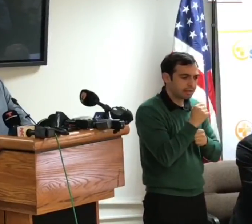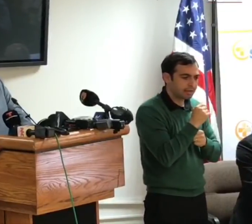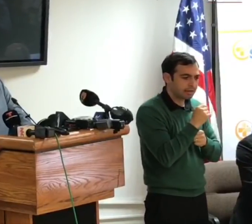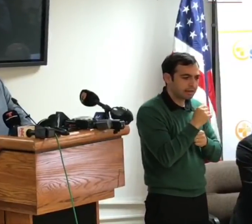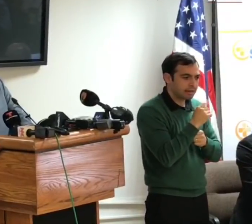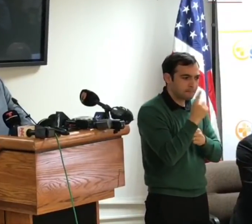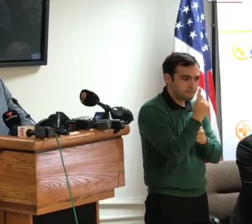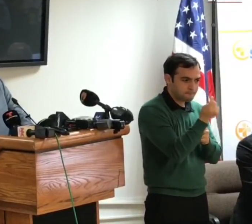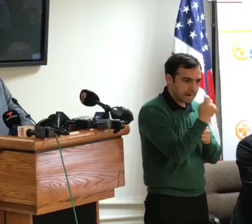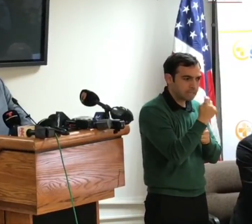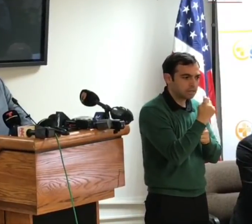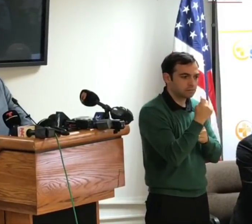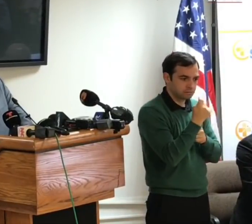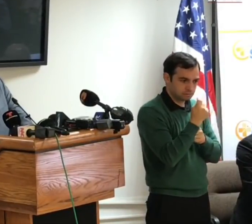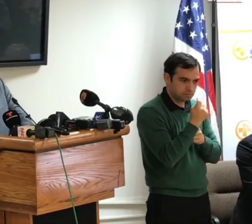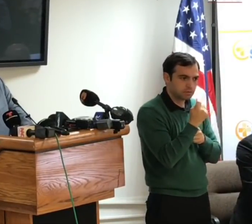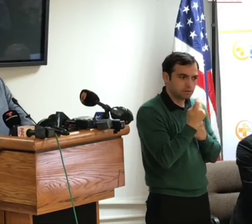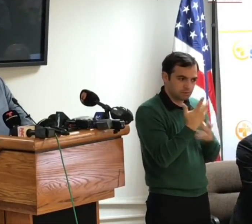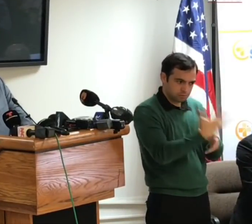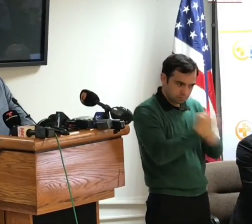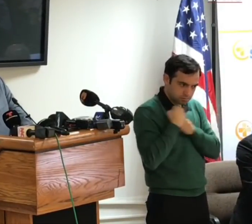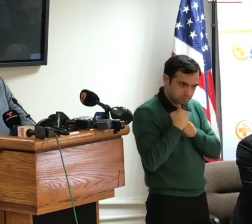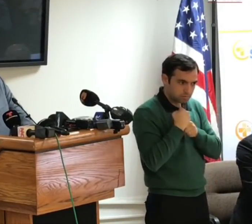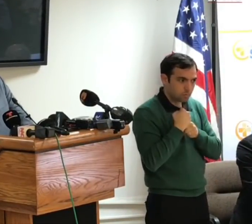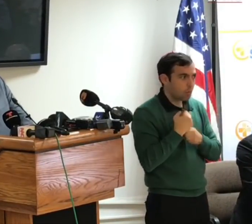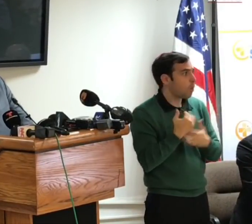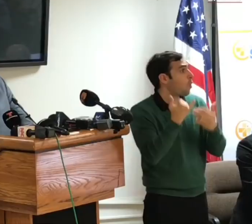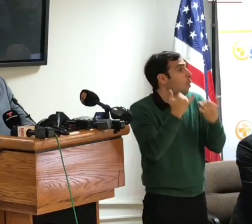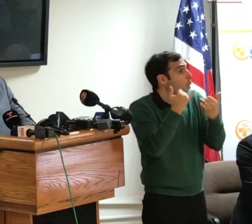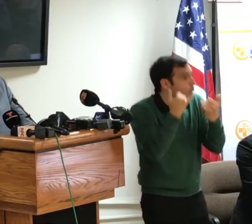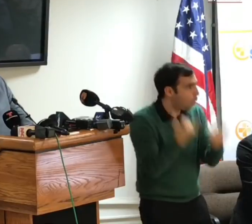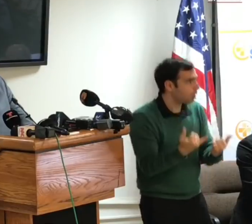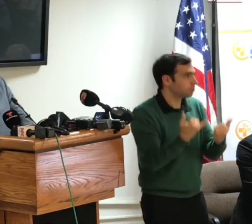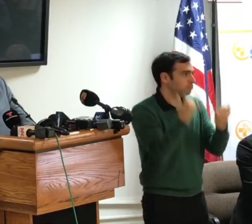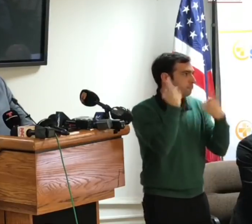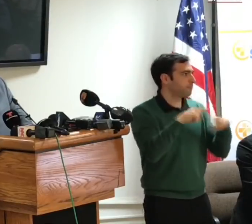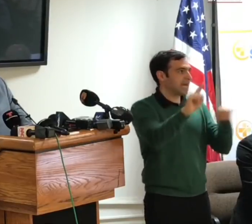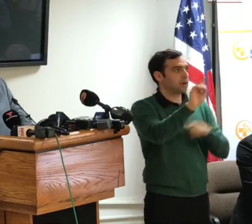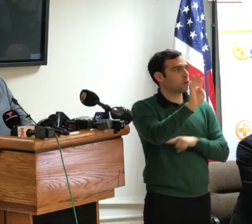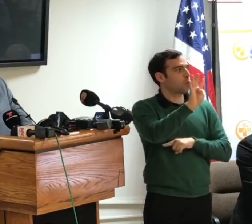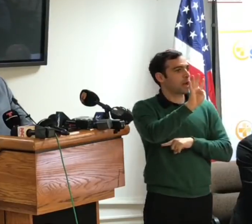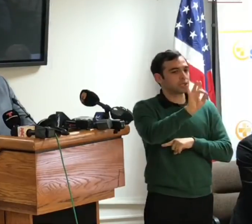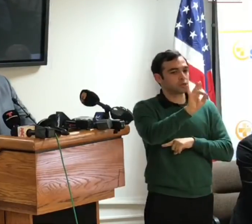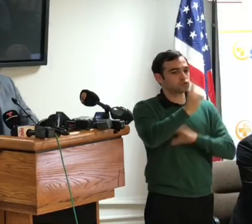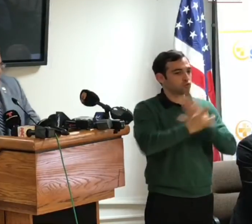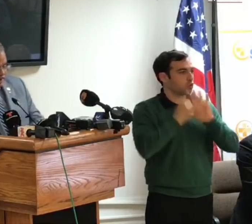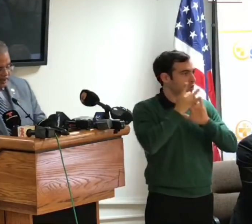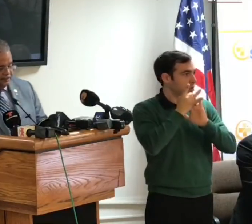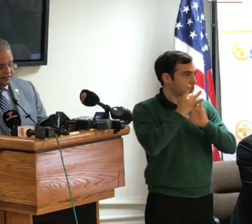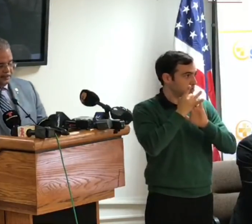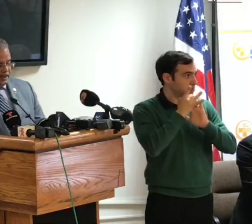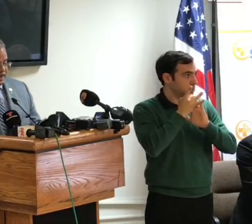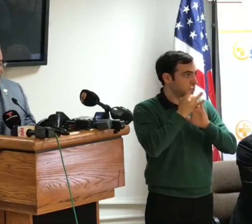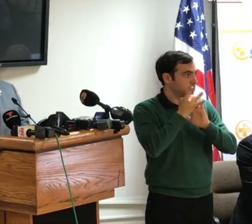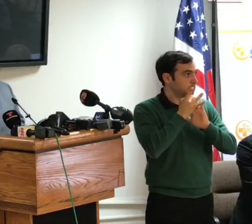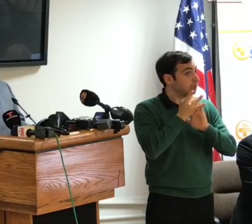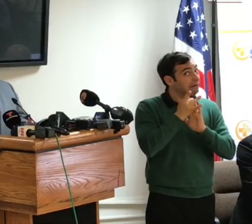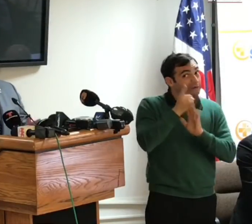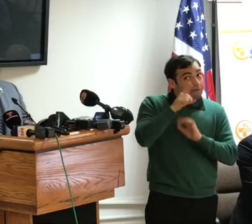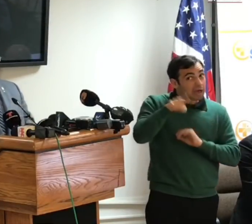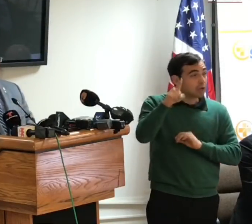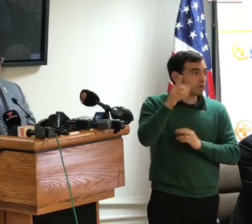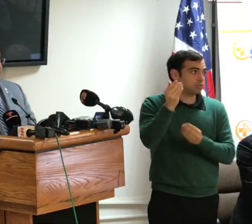que recibieron las muestras, al día de hoy serían las 48 horas. Ellos dieron instrucciones hoy,